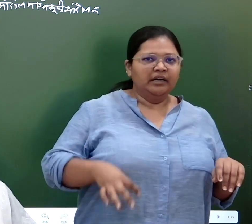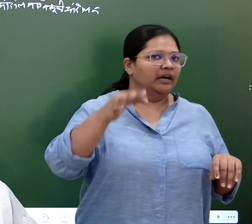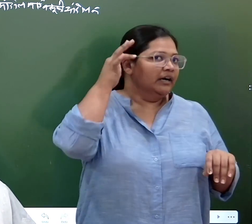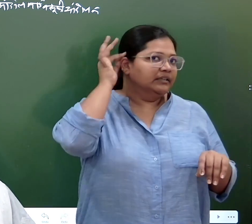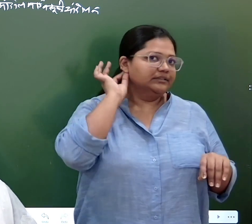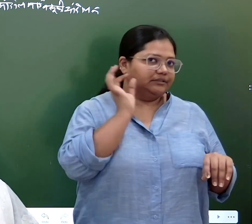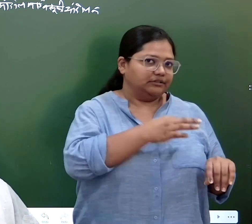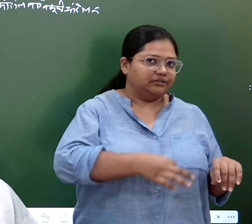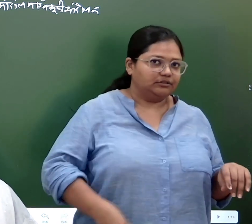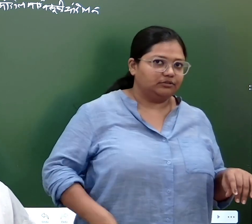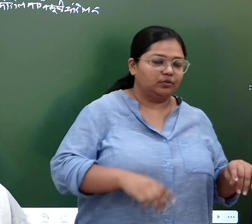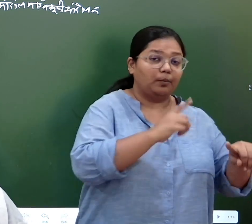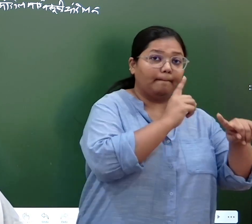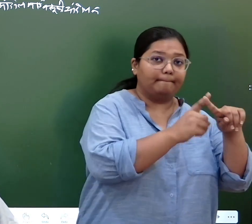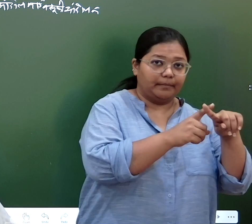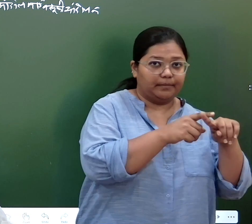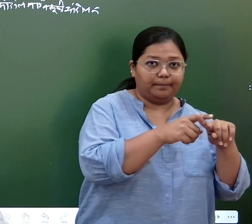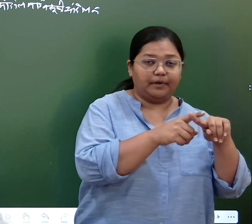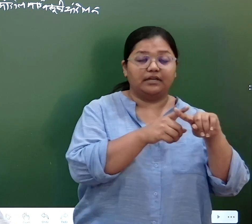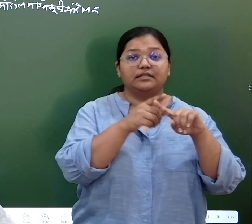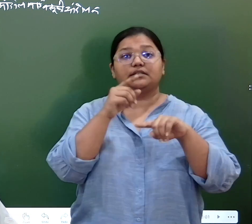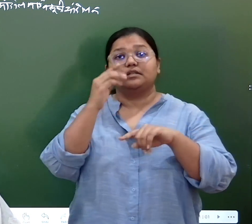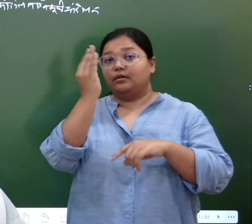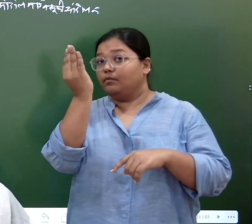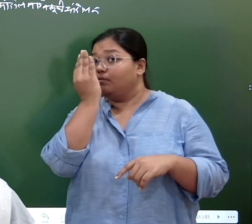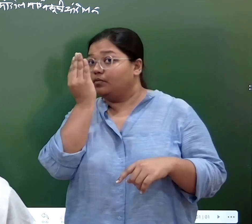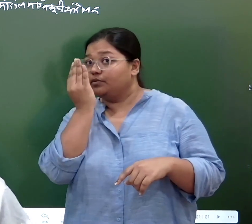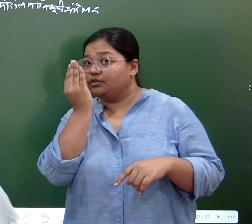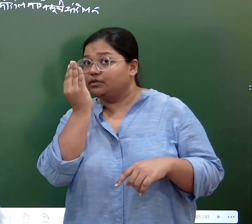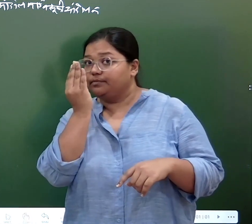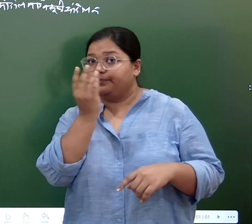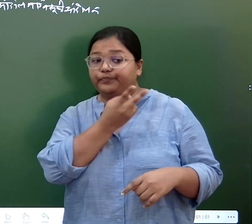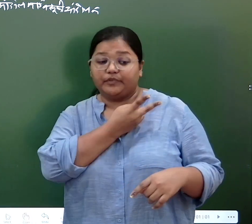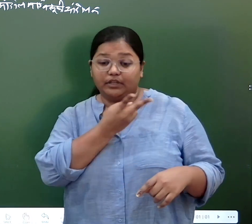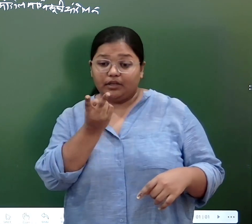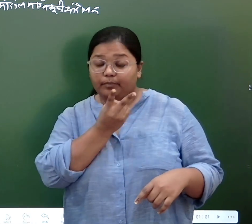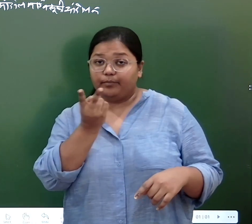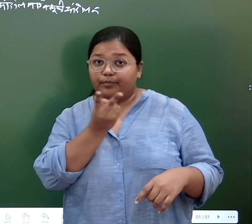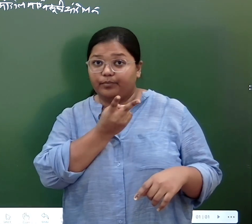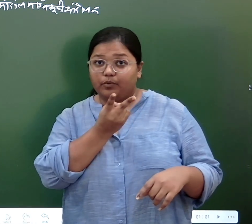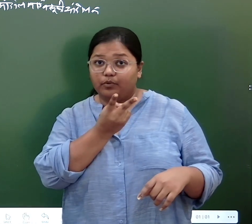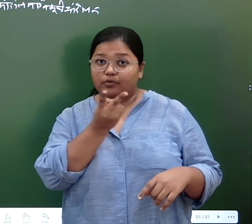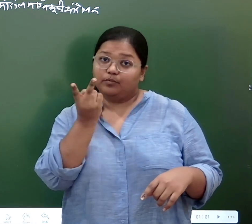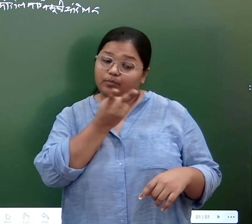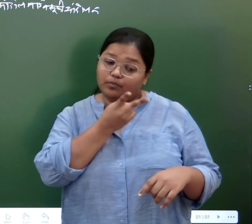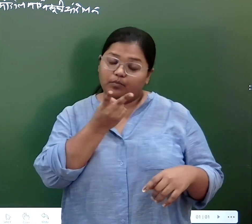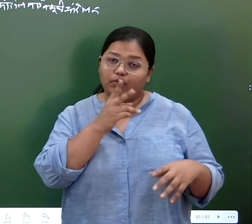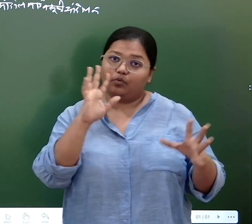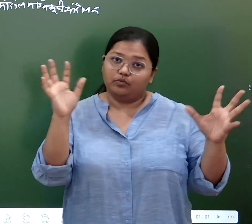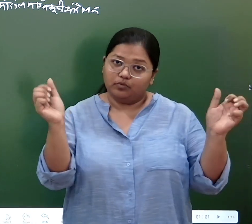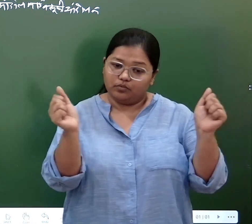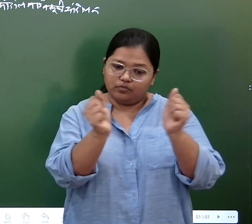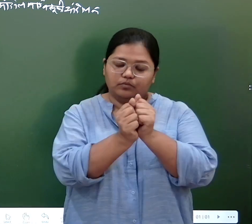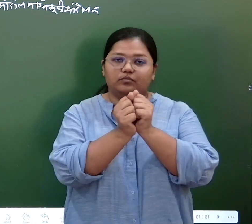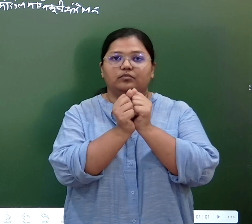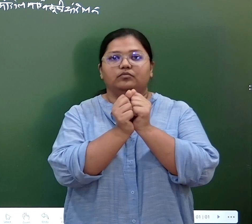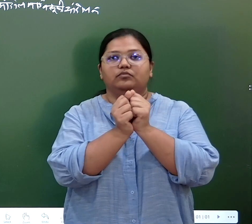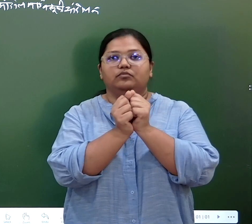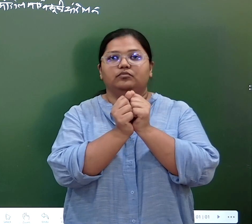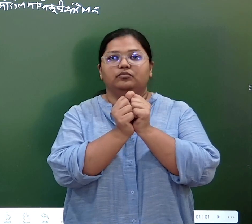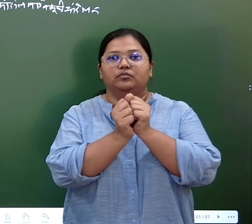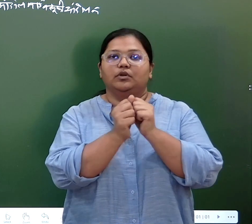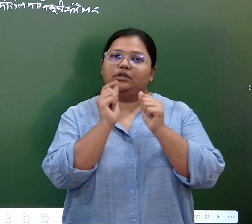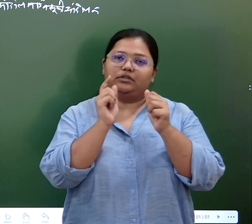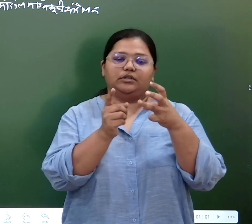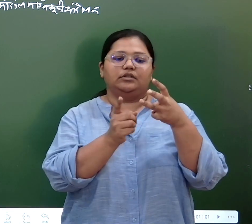और सिद्धांतों को साथ में लेकर चला गया, ठीक है। तो भक्ति आंदोलन तीन चरणों में पूरा हुआ। समझ में आया